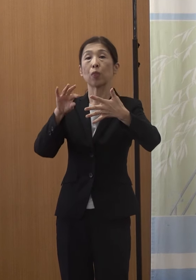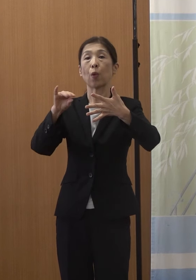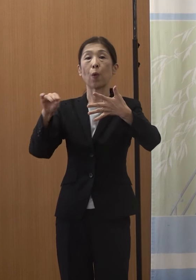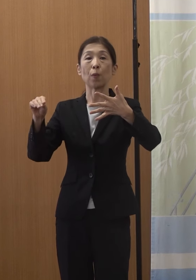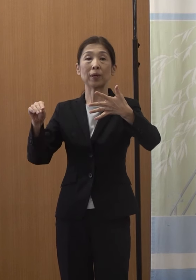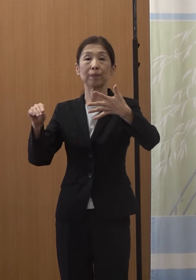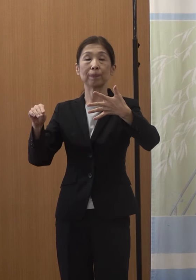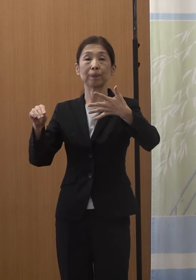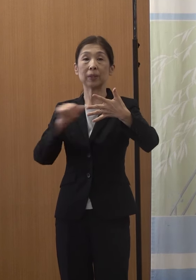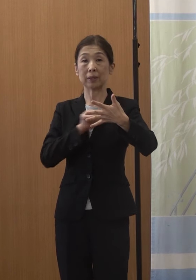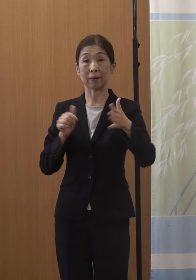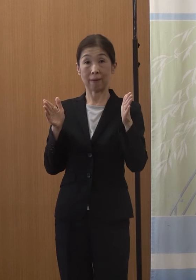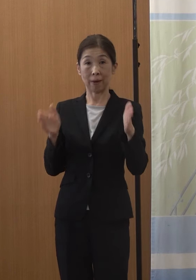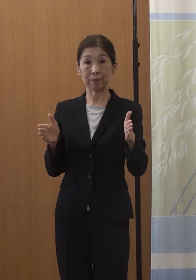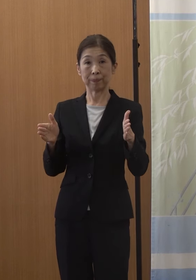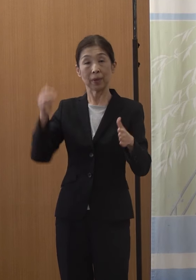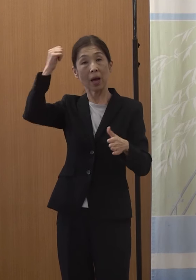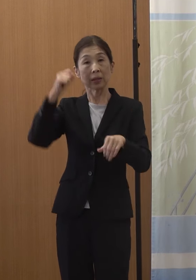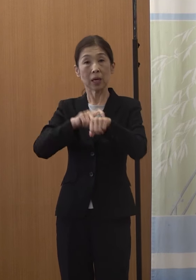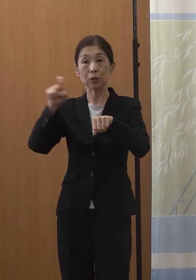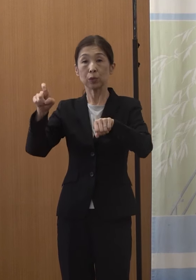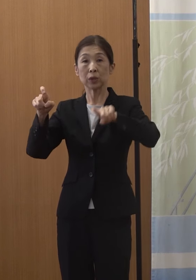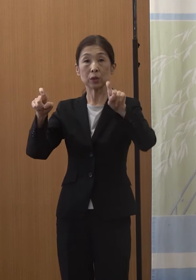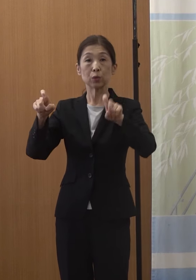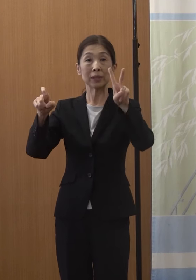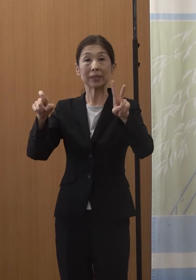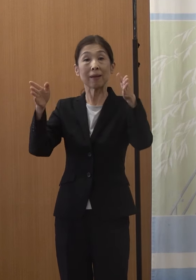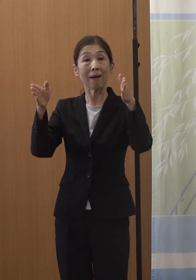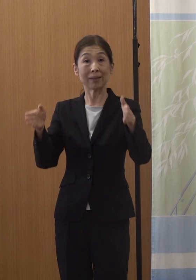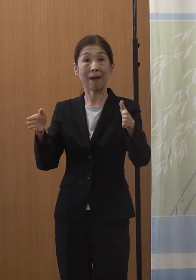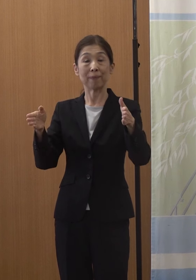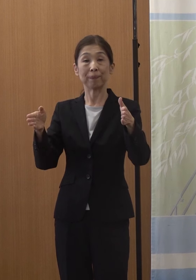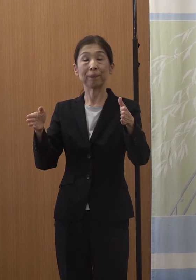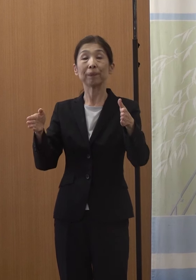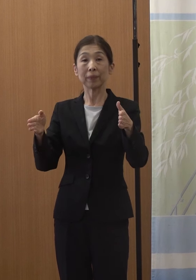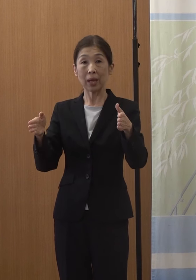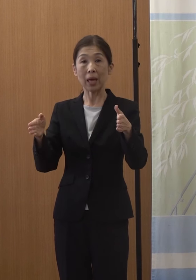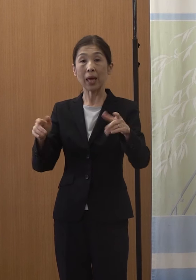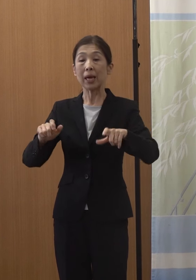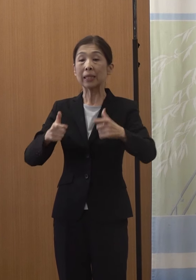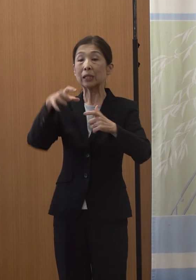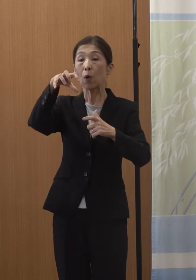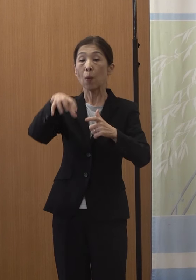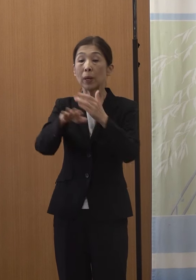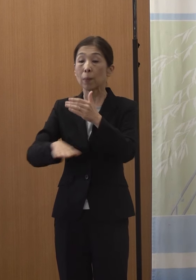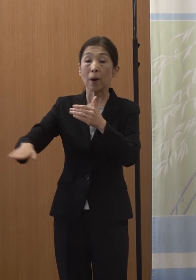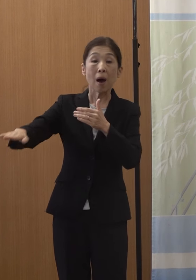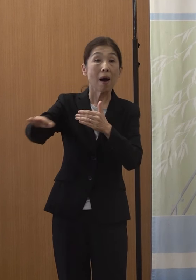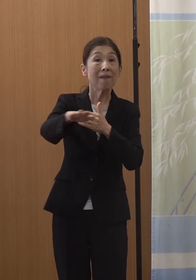間、午前10時から12時の間に、今回設置する木の場の周辺で、